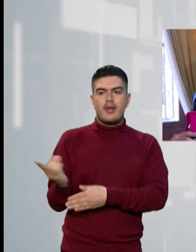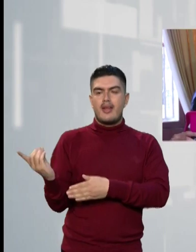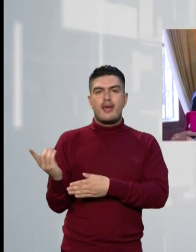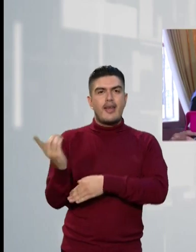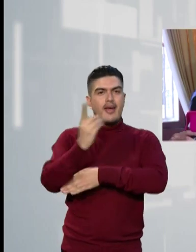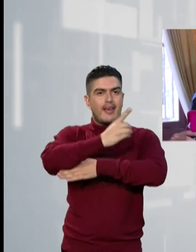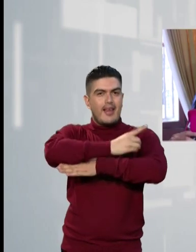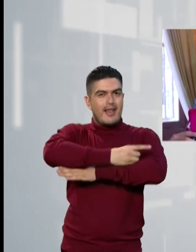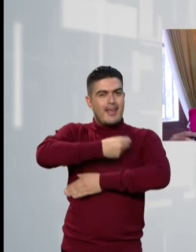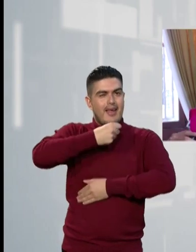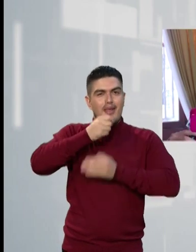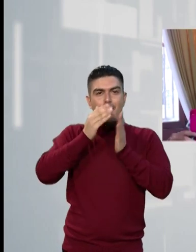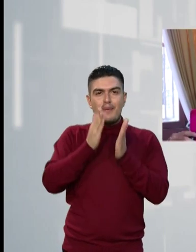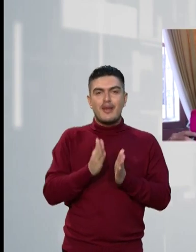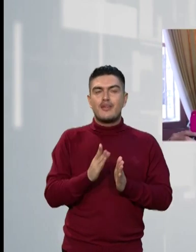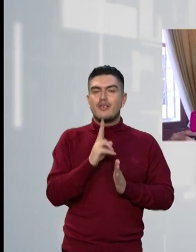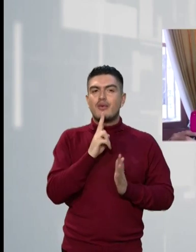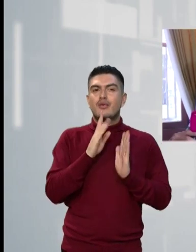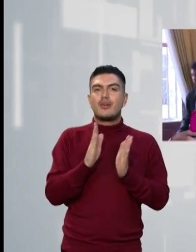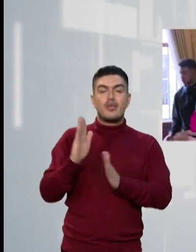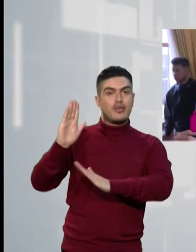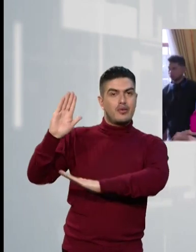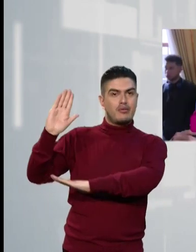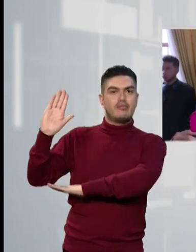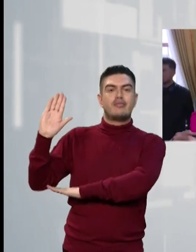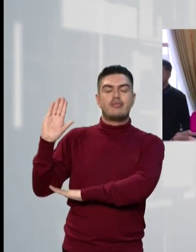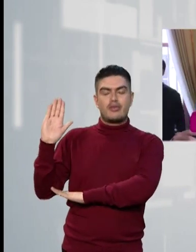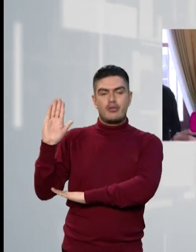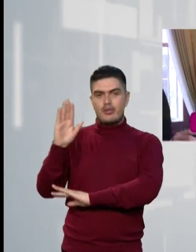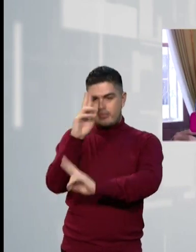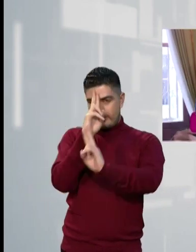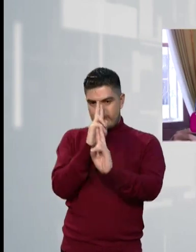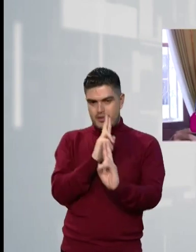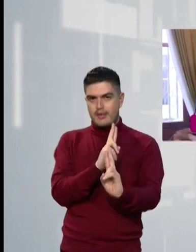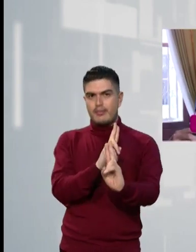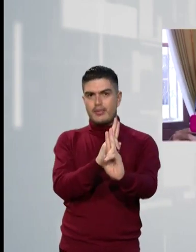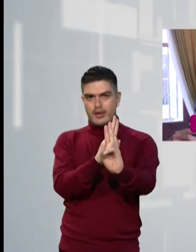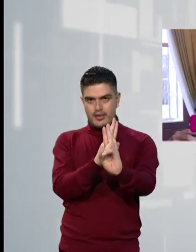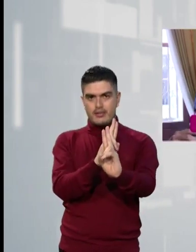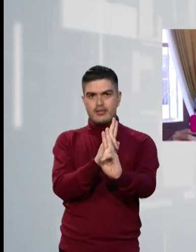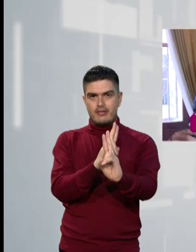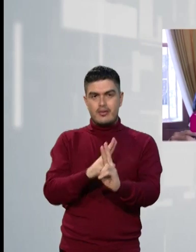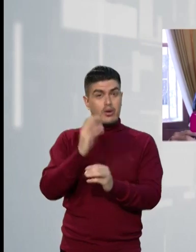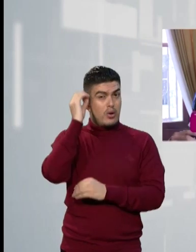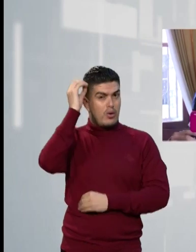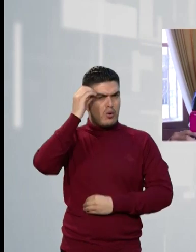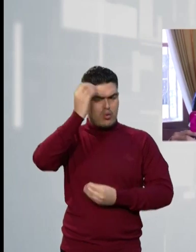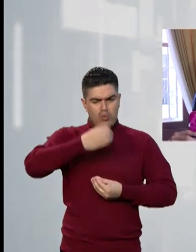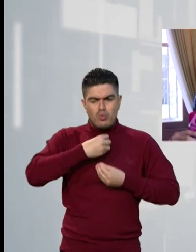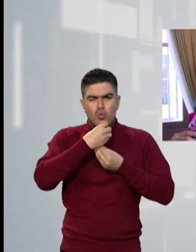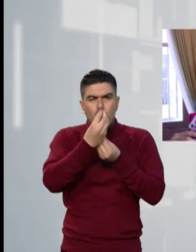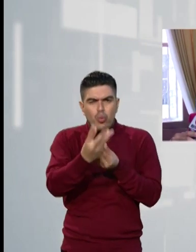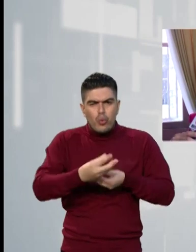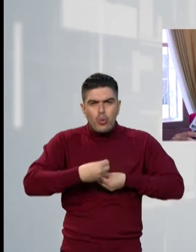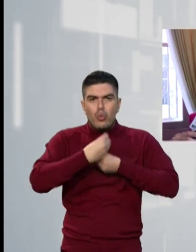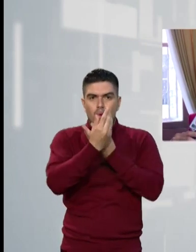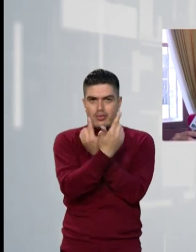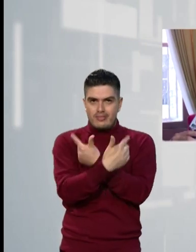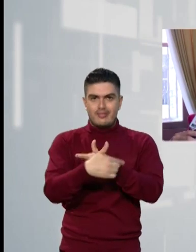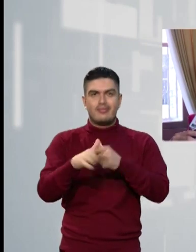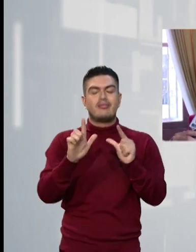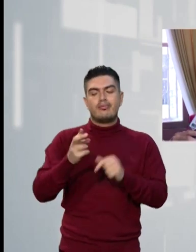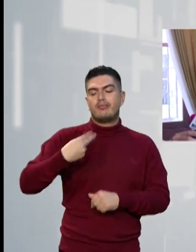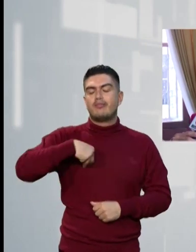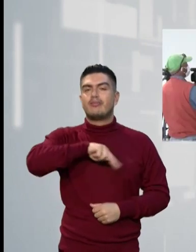periodista hondureño su el respeto y la defensa de la libertad de expresión y desde la secretaría